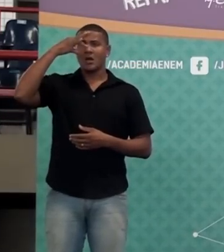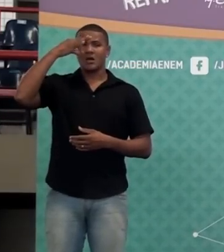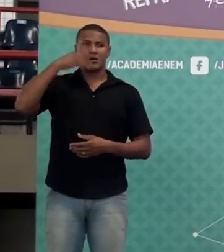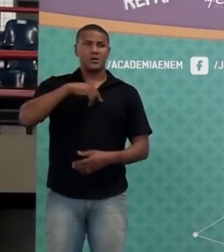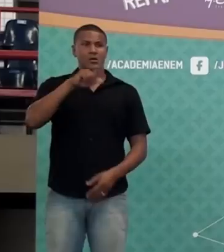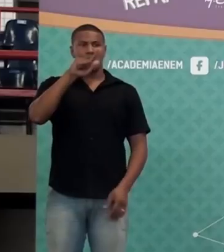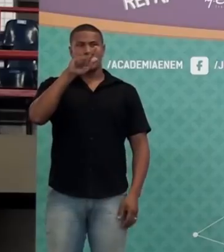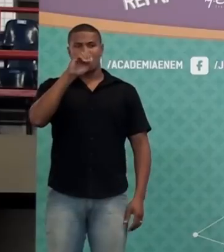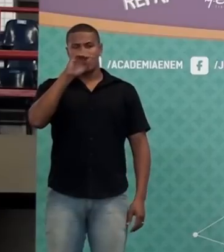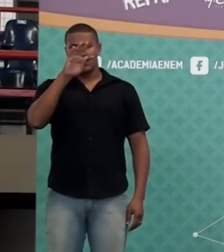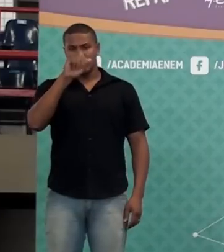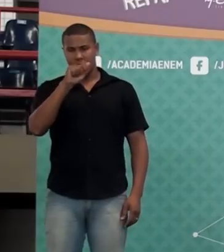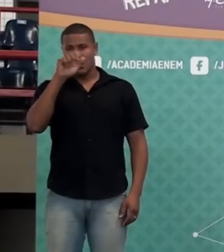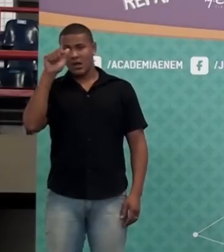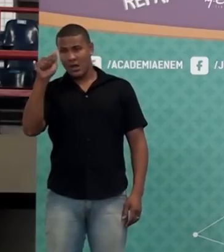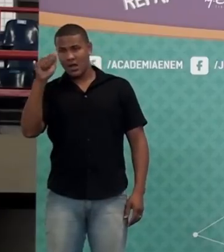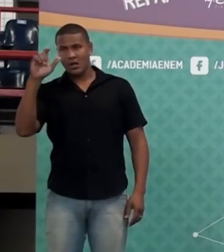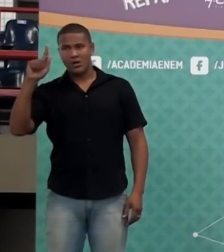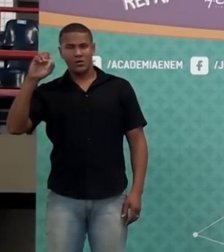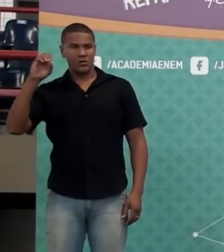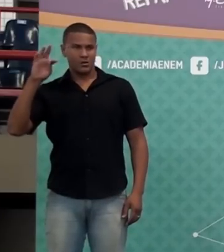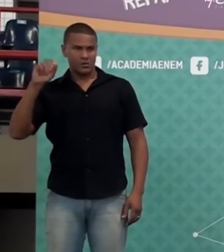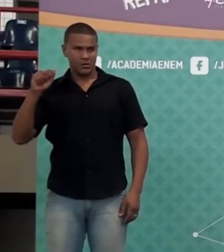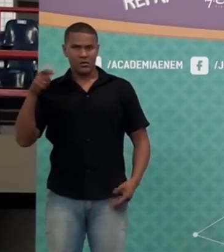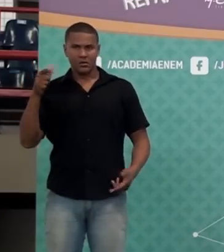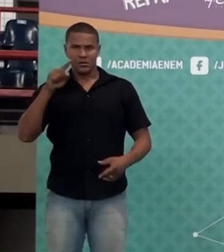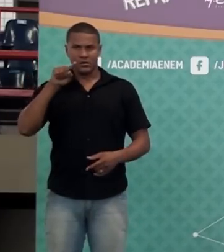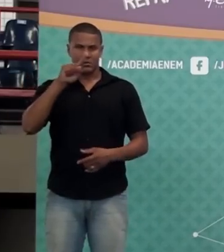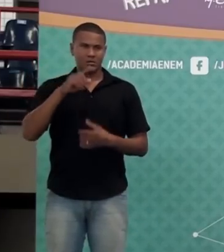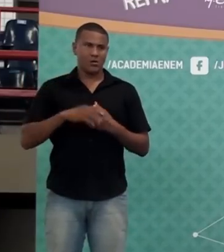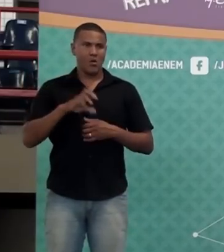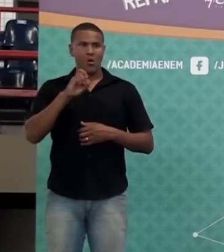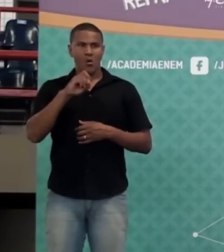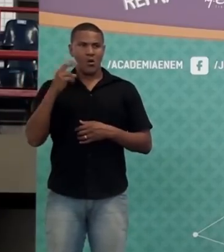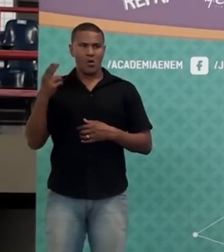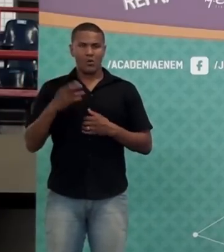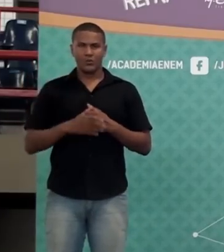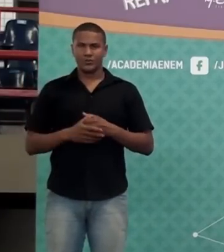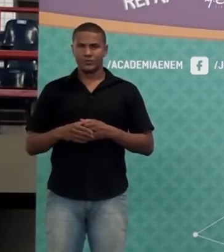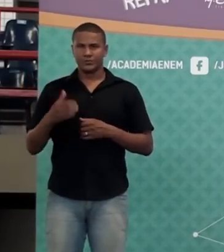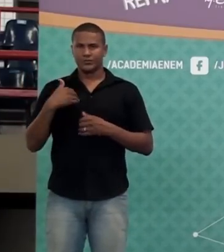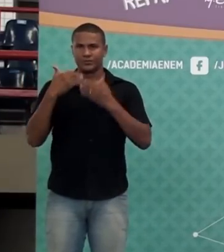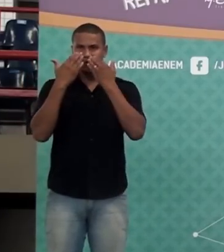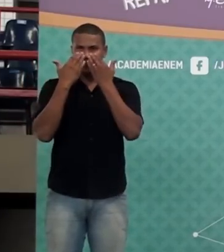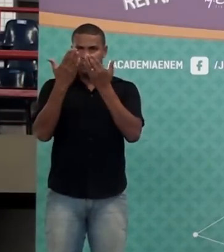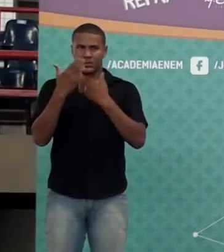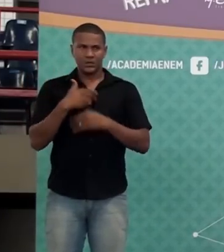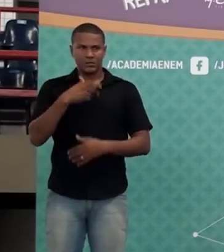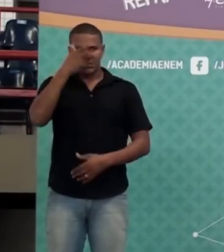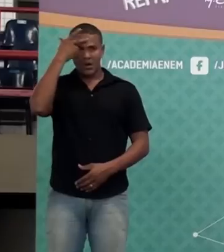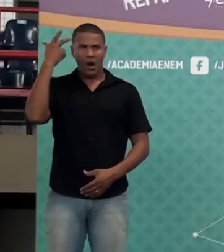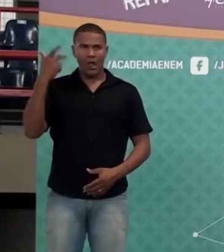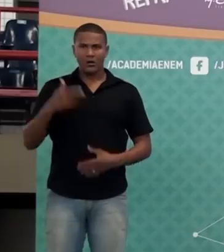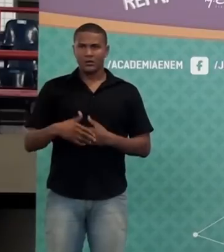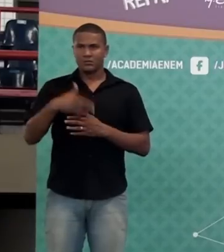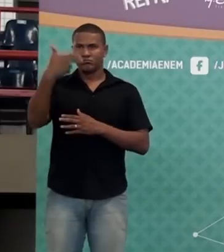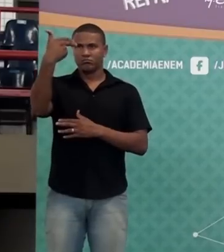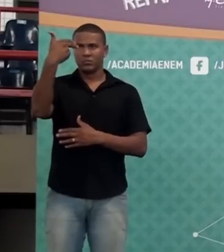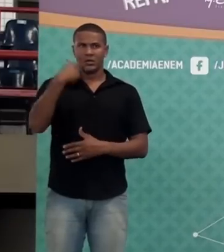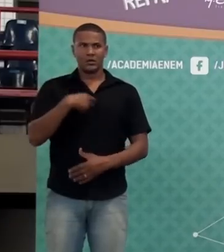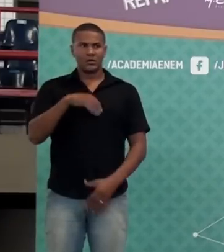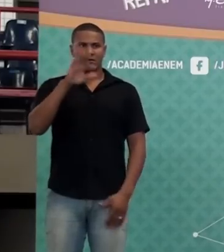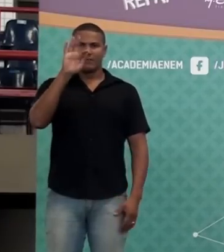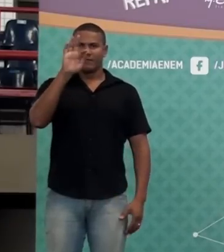eu dissesse, fiquei frente a frente com o bandido, também não tem crase. Frente a